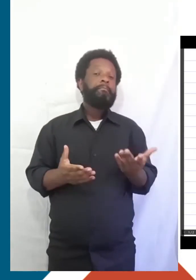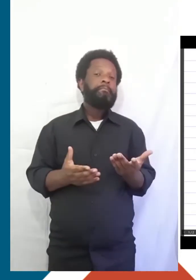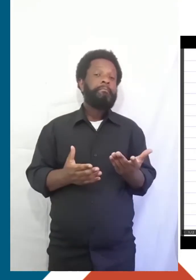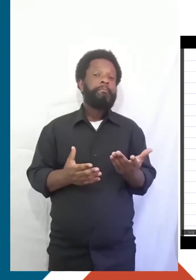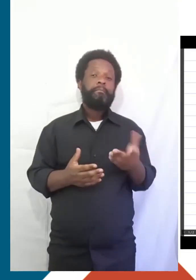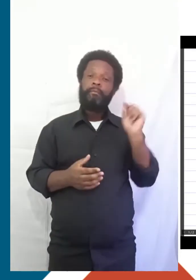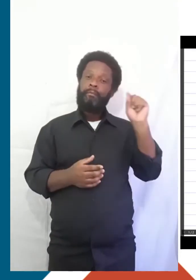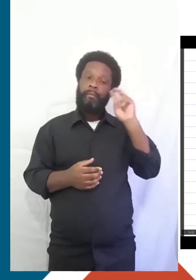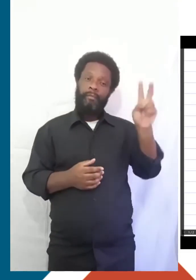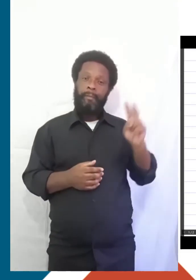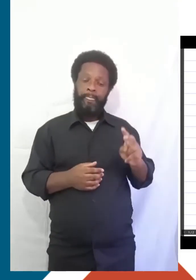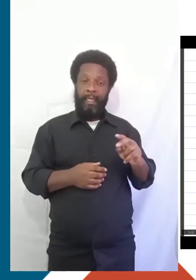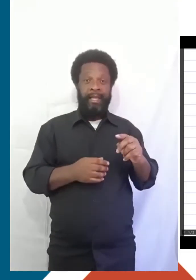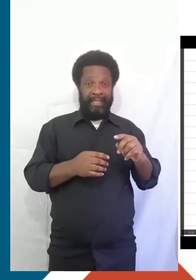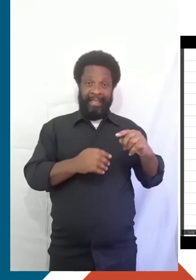O que acontece?